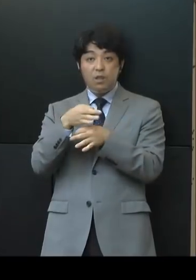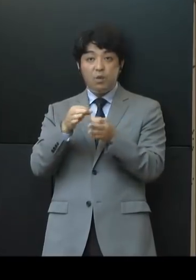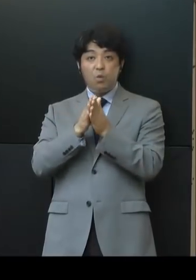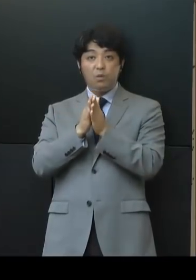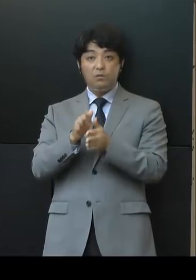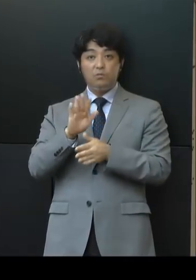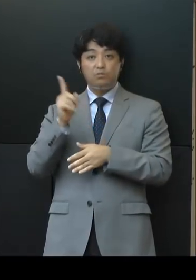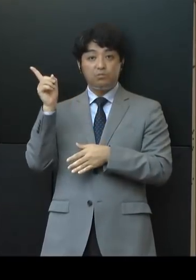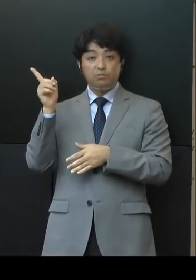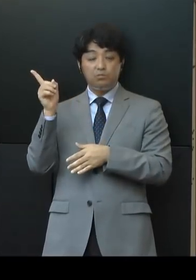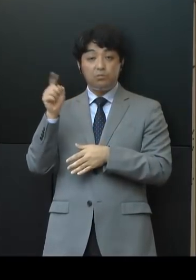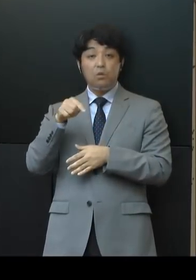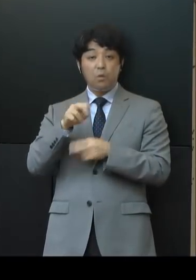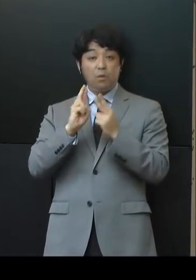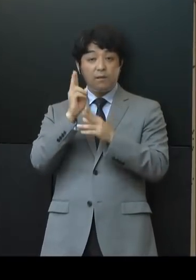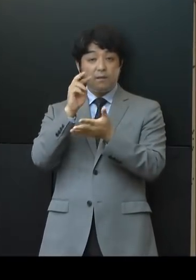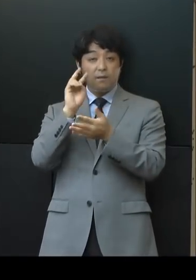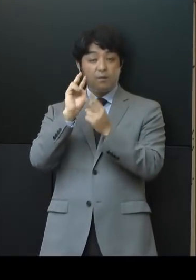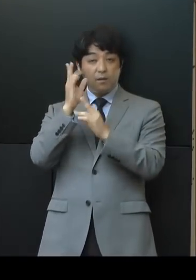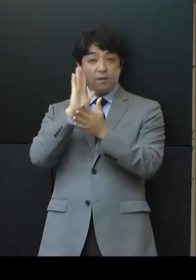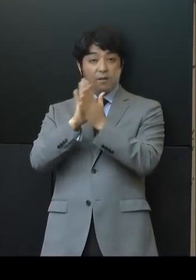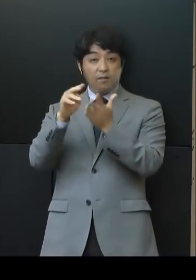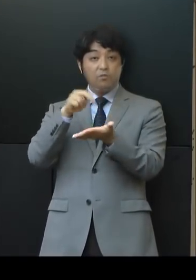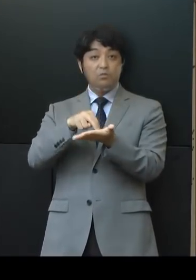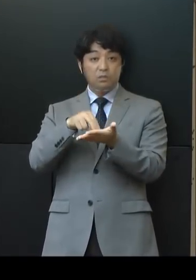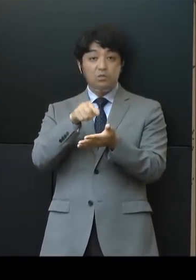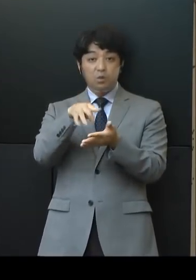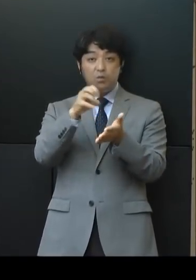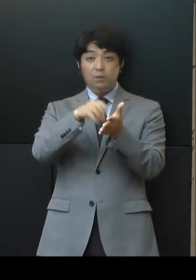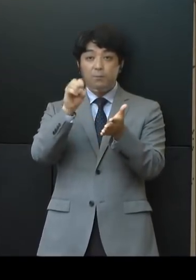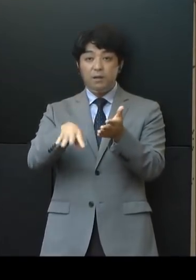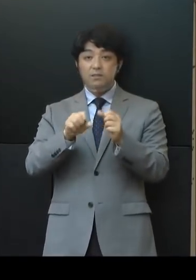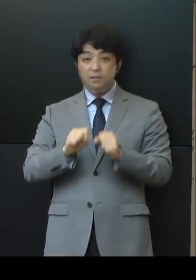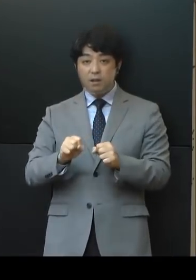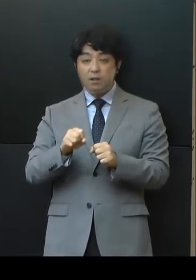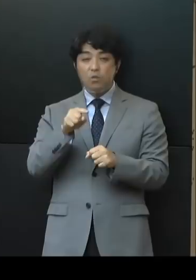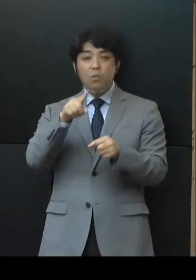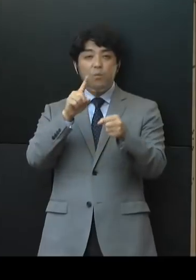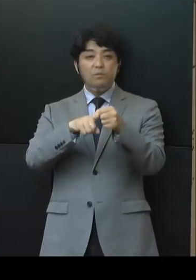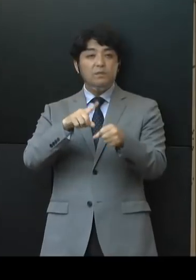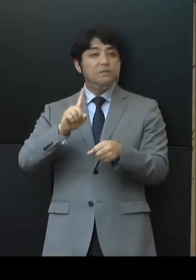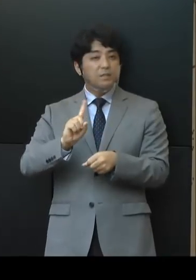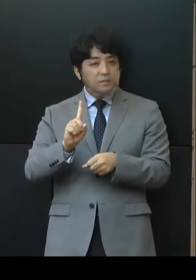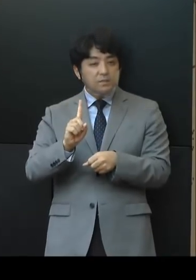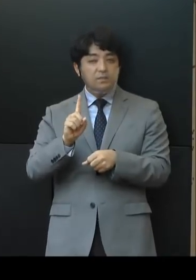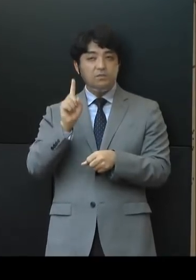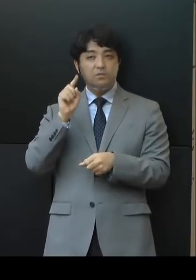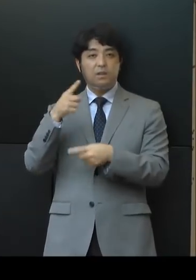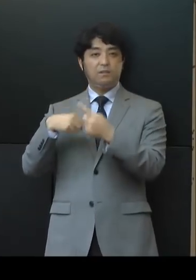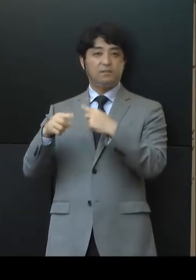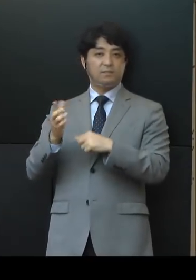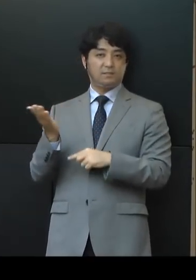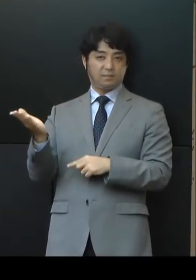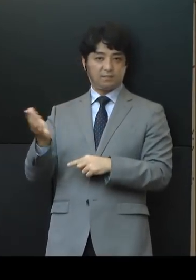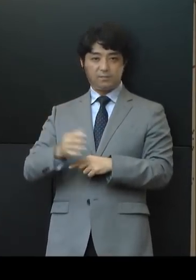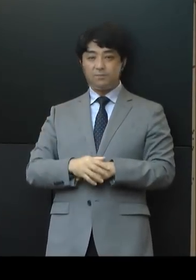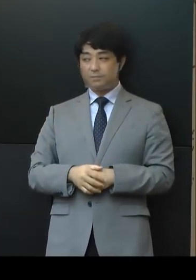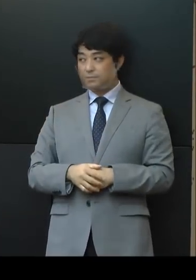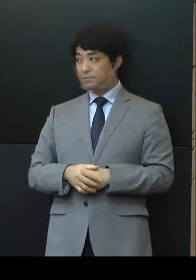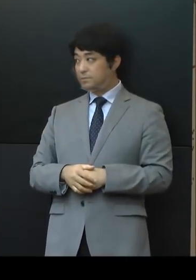したという目的と理由になるので、教えていただければと思います 。時短外したの？それでしてない